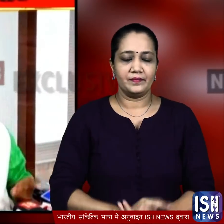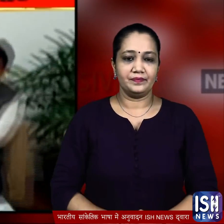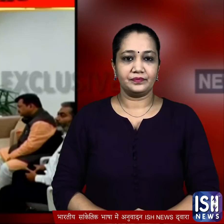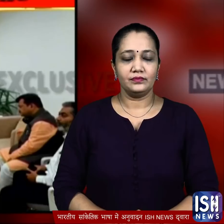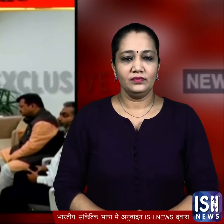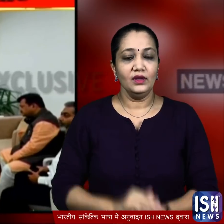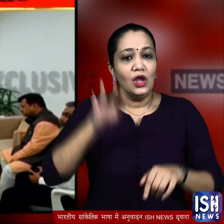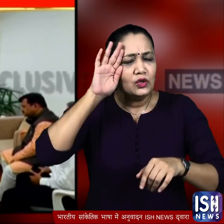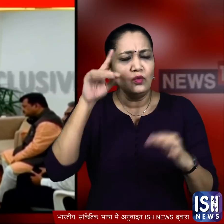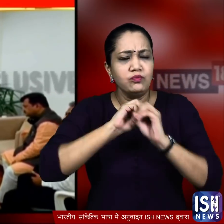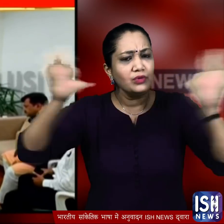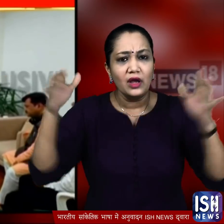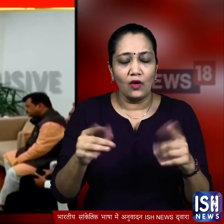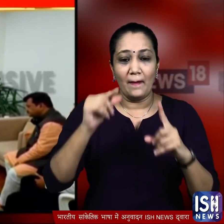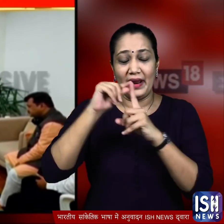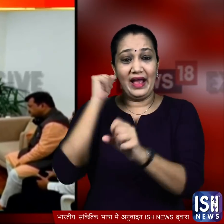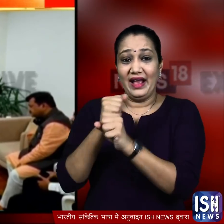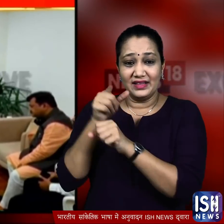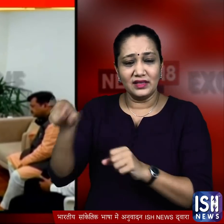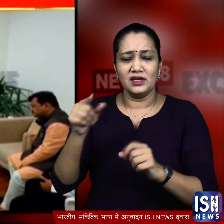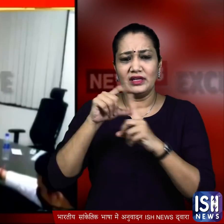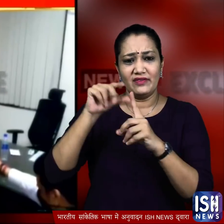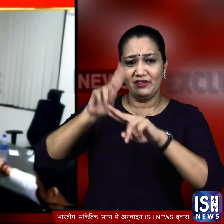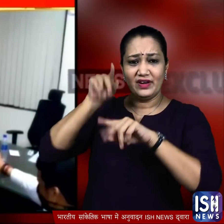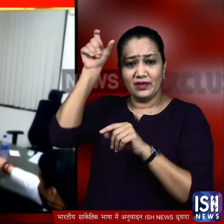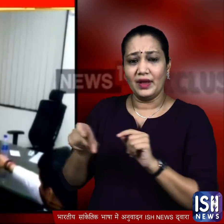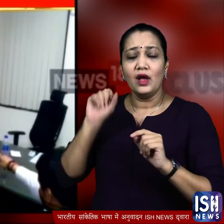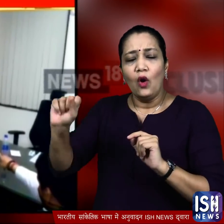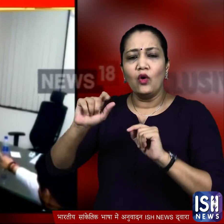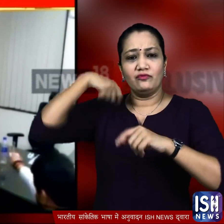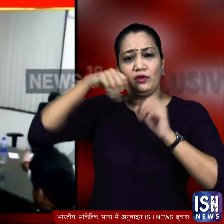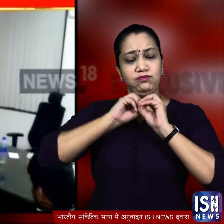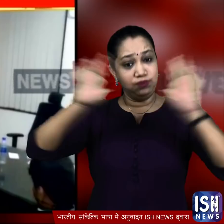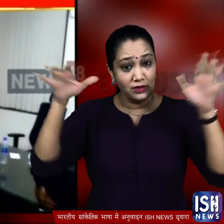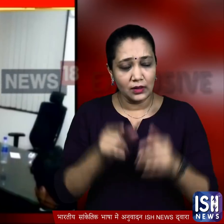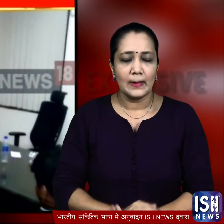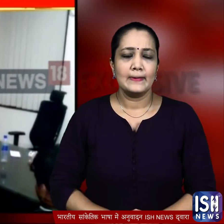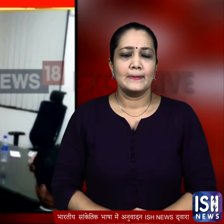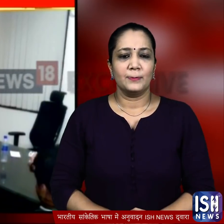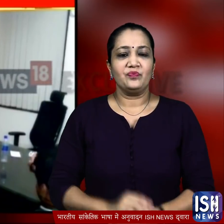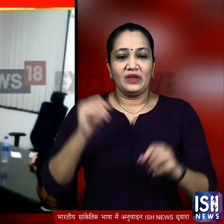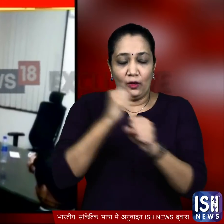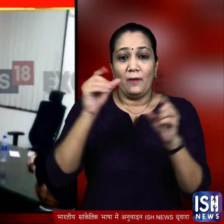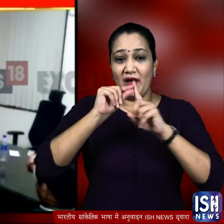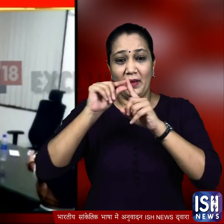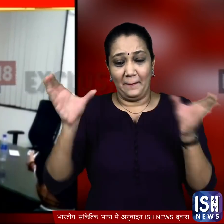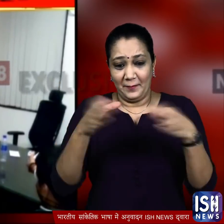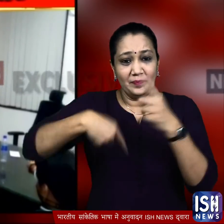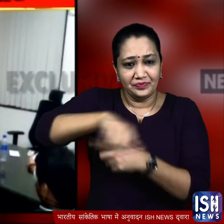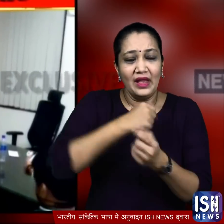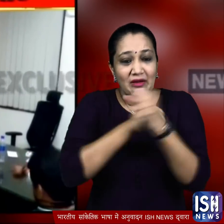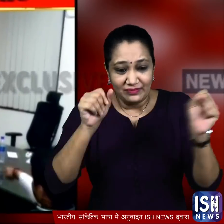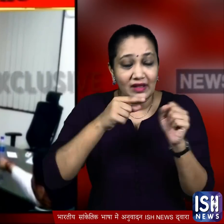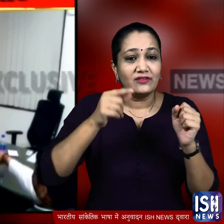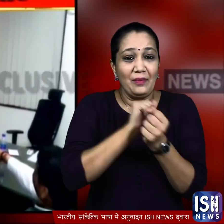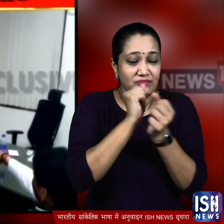की है। मामला सुर्खियों में तब आया जब प्रियंका गांधी ने देवेंद्र फडणवीस का एक वीडियो इंटरनेट पर डाला। वीडियो उस वक्त का है जब ब्रुक फार्मा कंपनी के